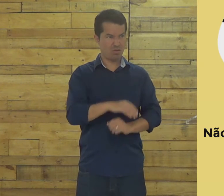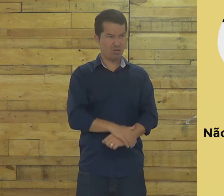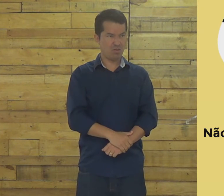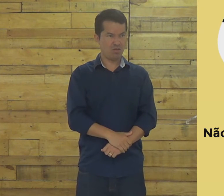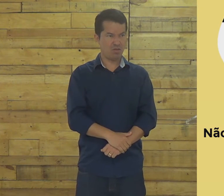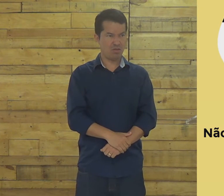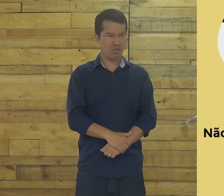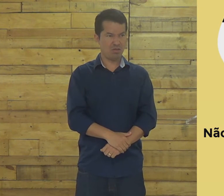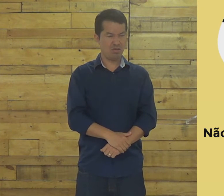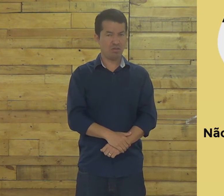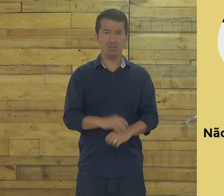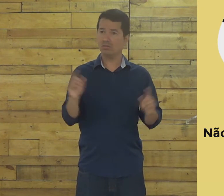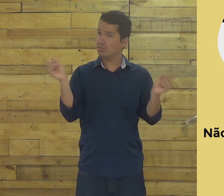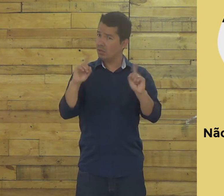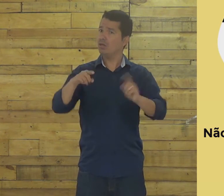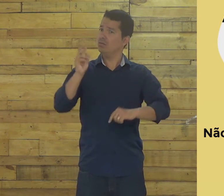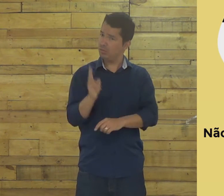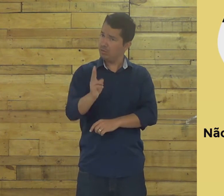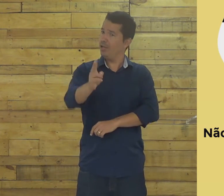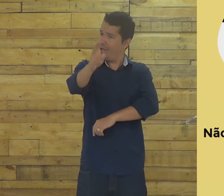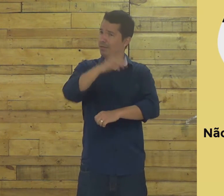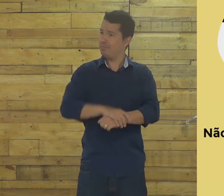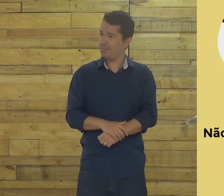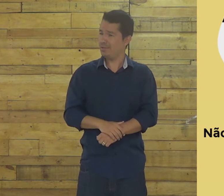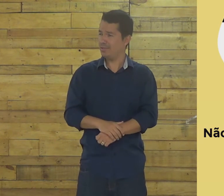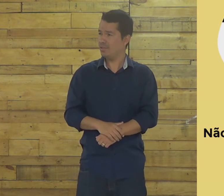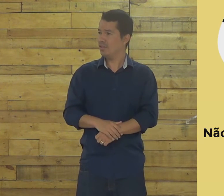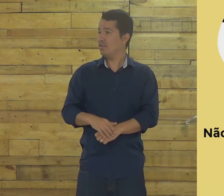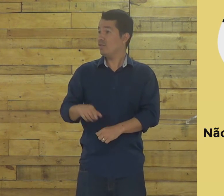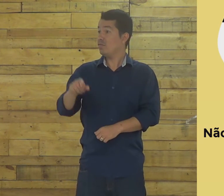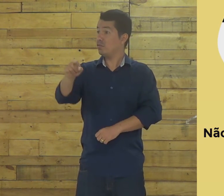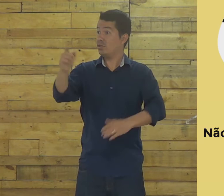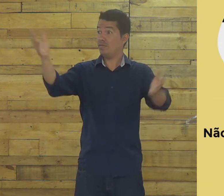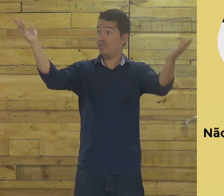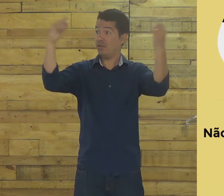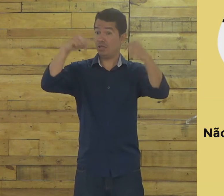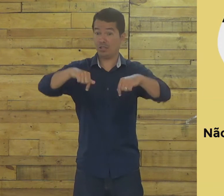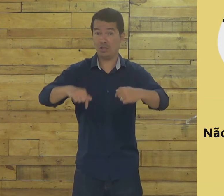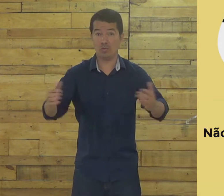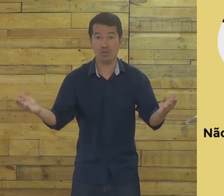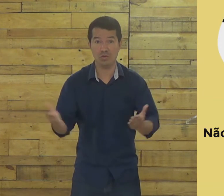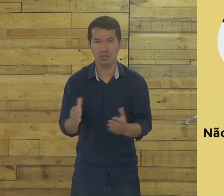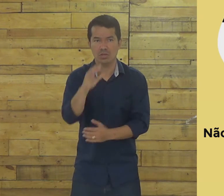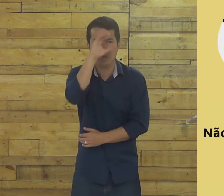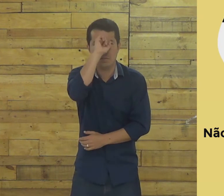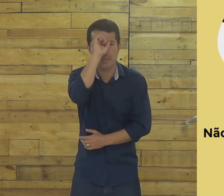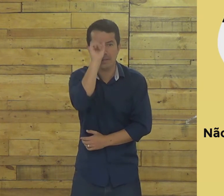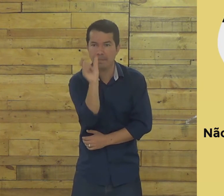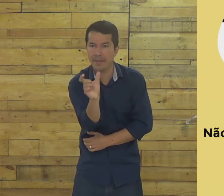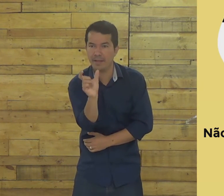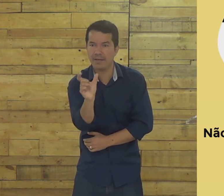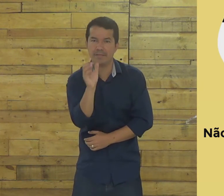Mas e aí, amanhã você para de louvar? Ou como é que acontece? Não, você continua.